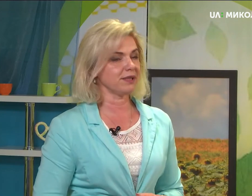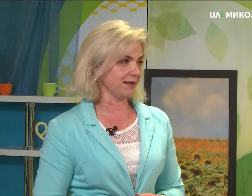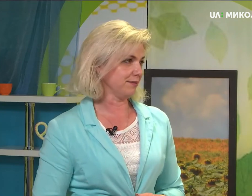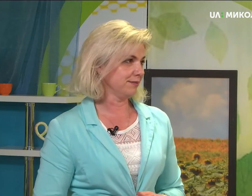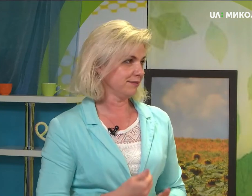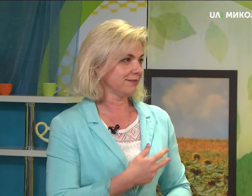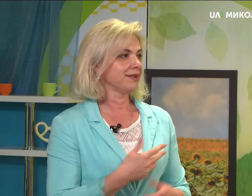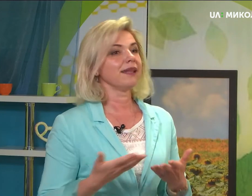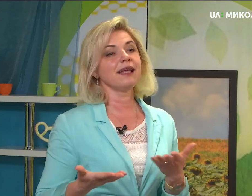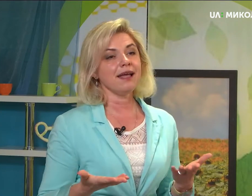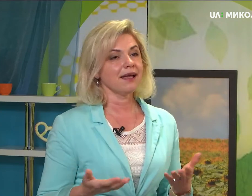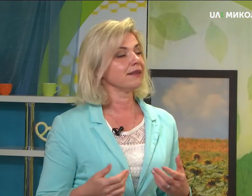аптека. Тобто